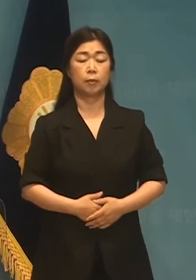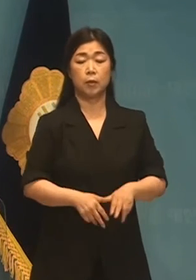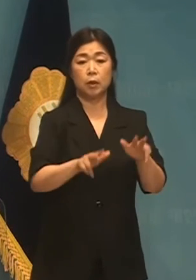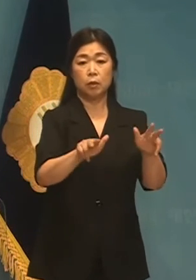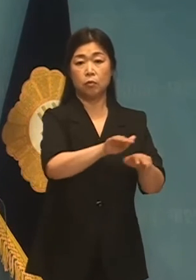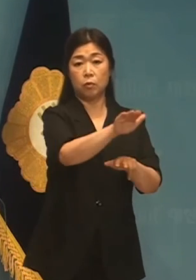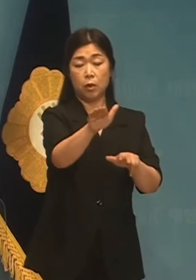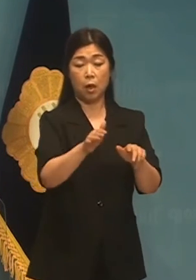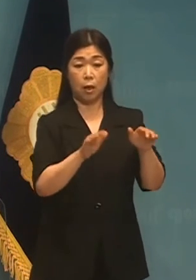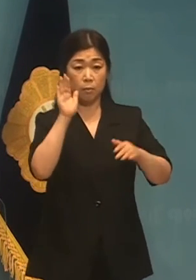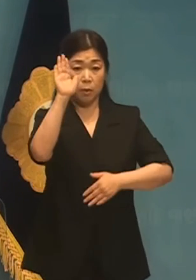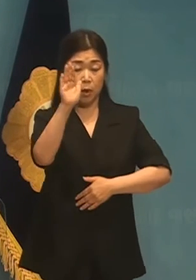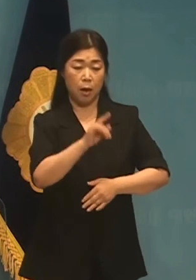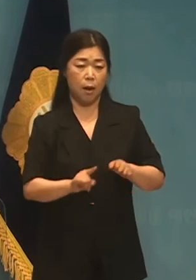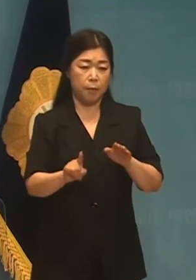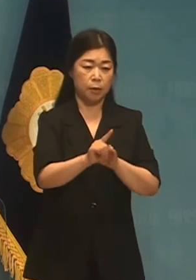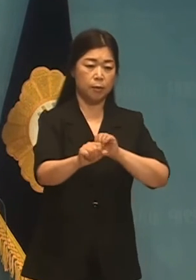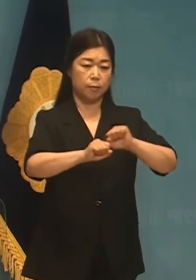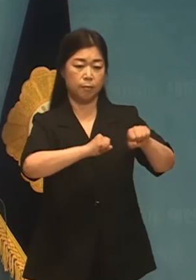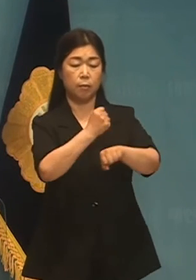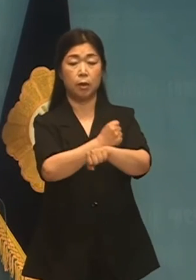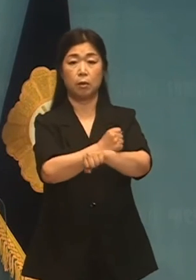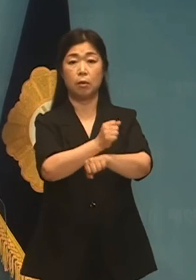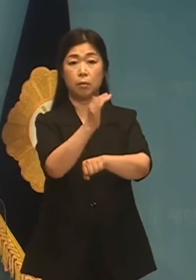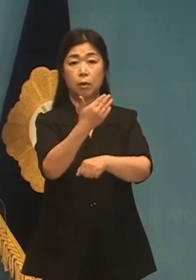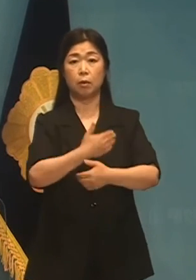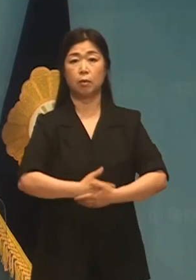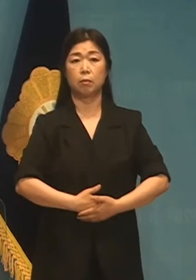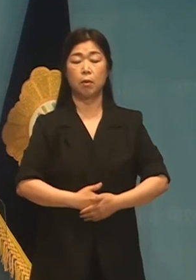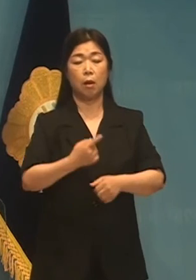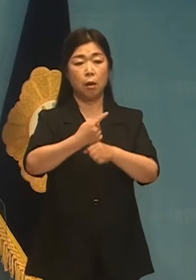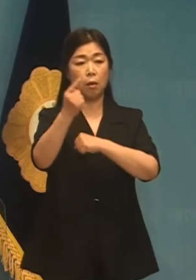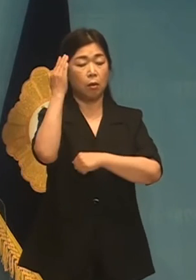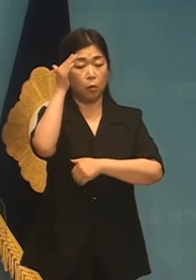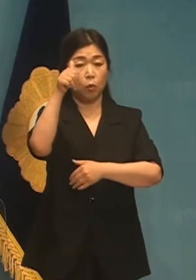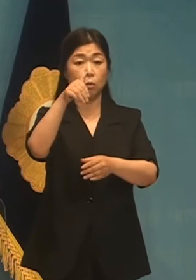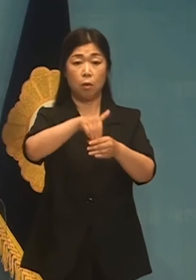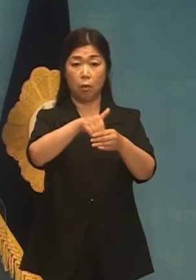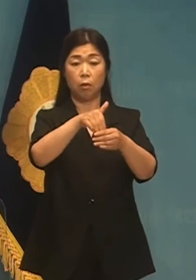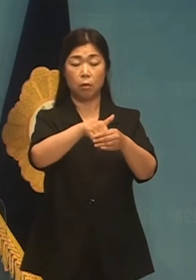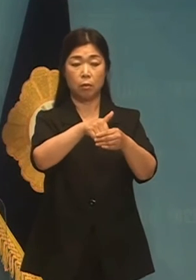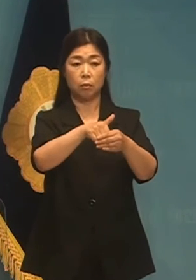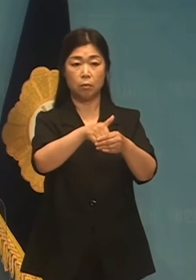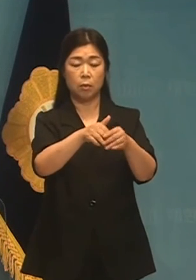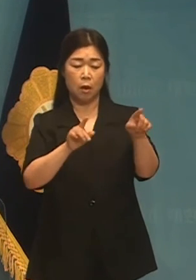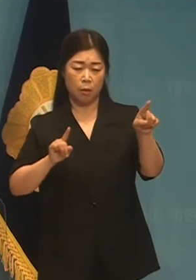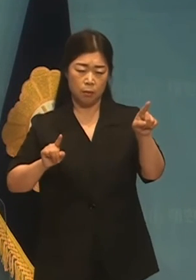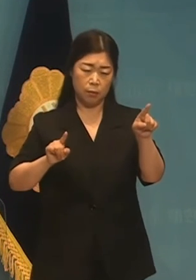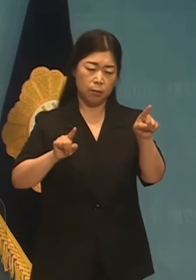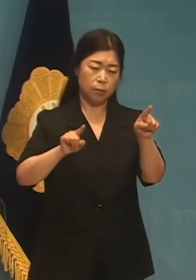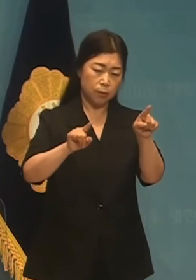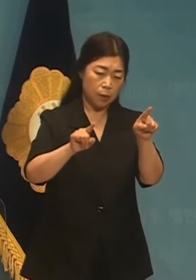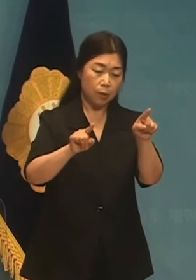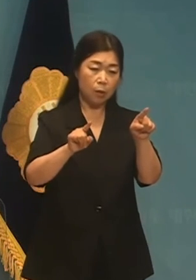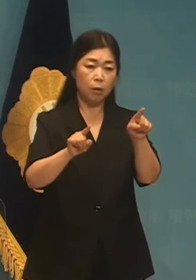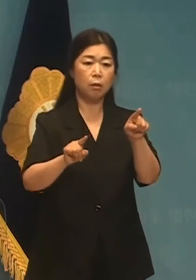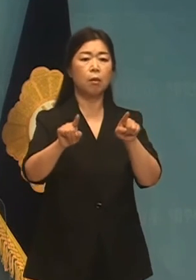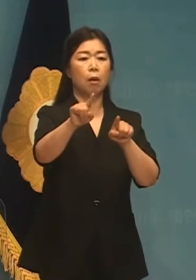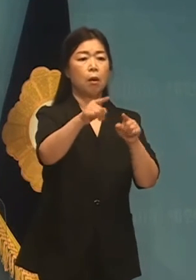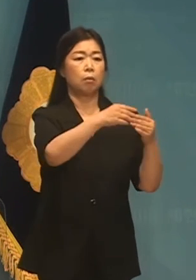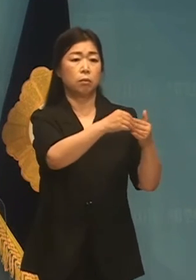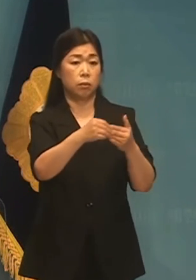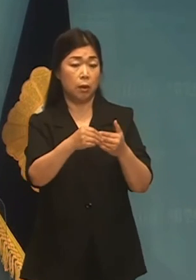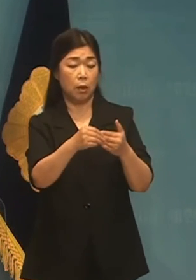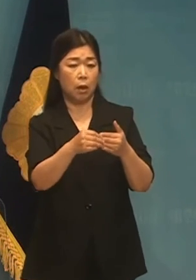우리가 미래를 앞장서서 만들어가야 합니다. 내년 대선은 추격을 끝내고 선도하느냐